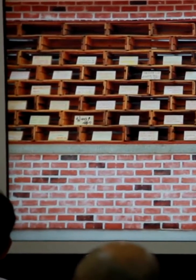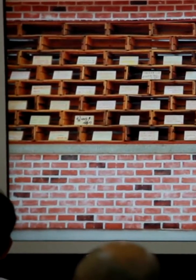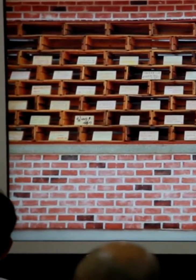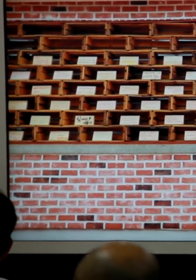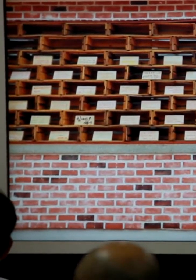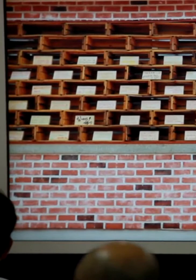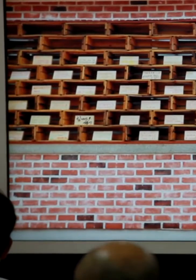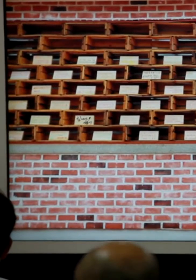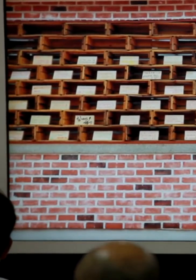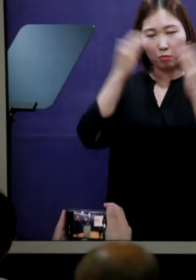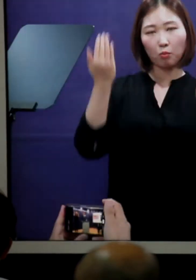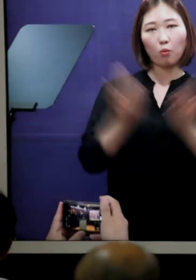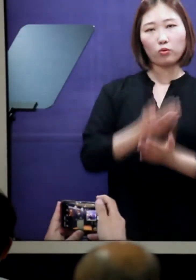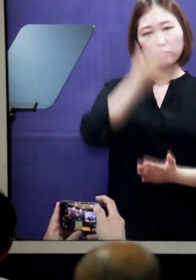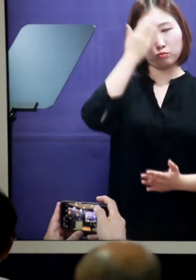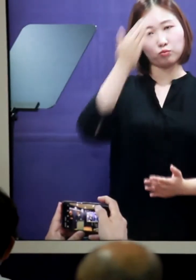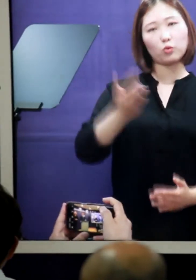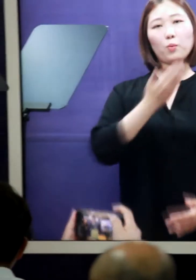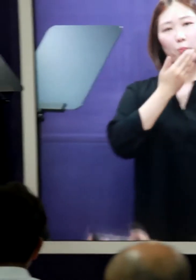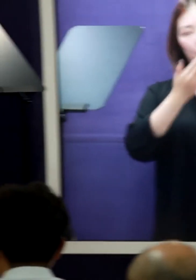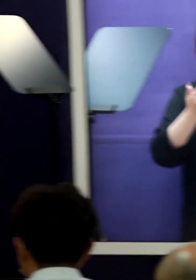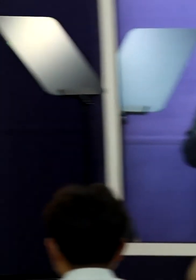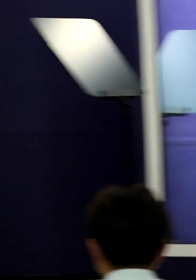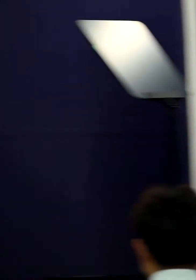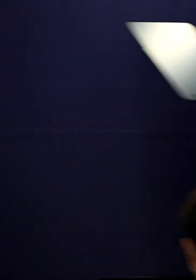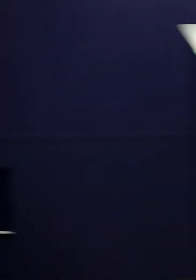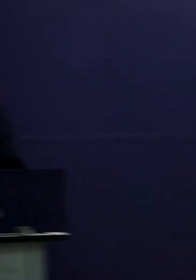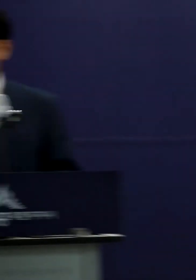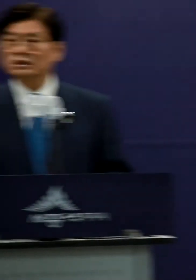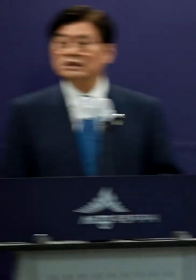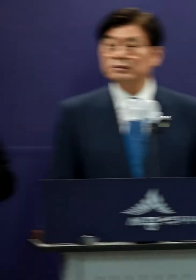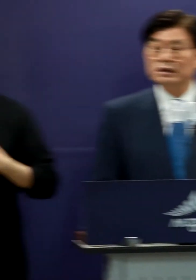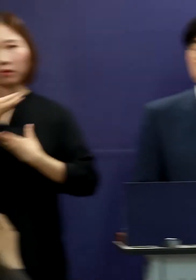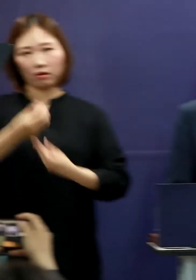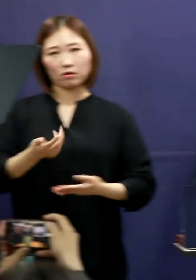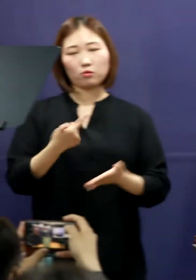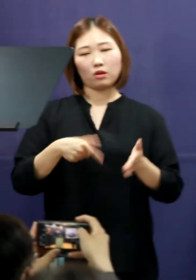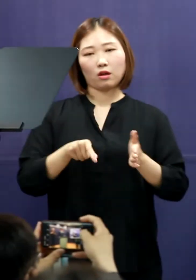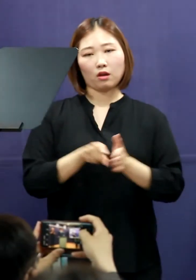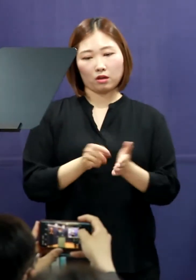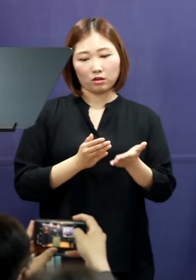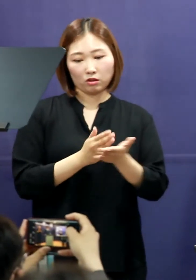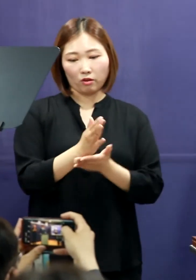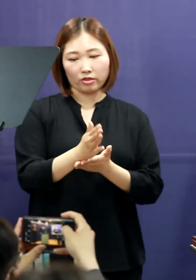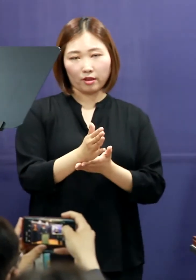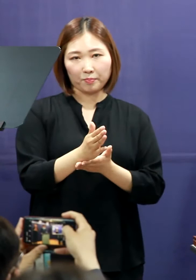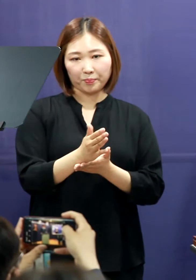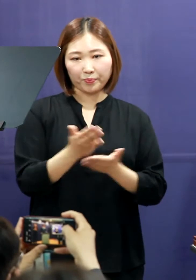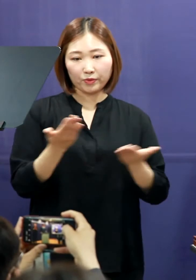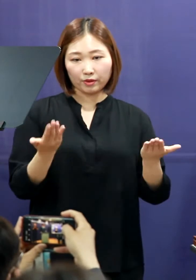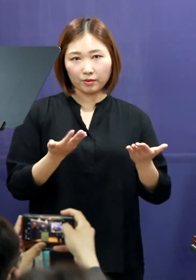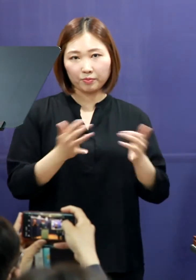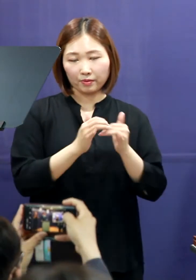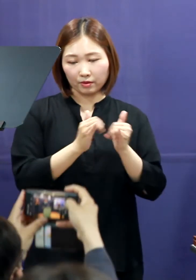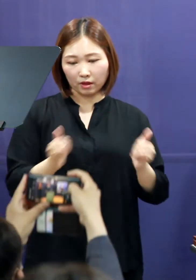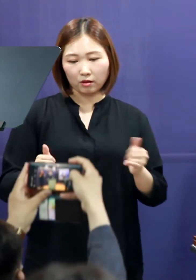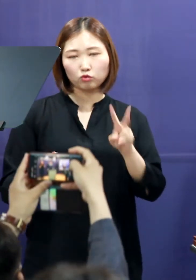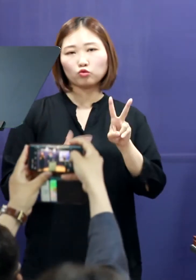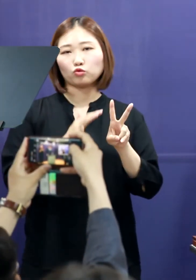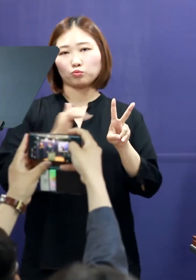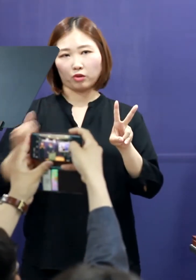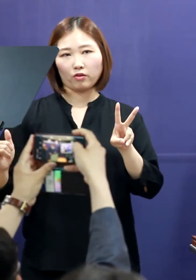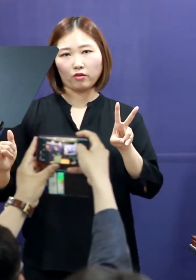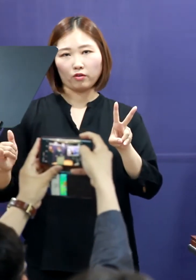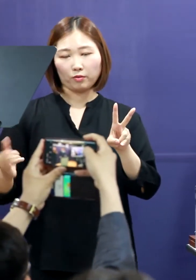수 있게 됩니다. 관람객들의 편의를 돕기 위해서 전담 인력 2명을 배치해서 안정적인 운영을